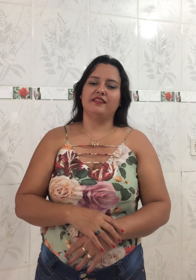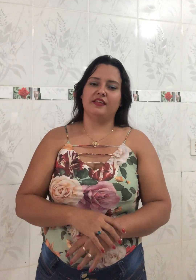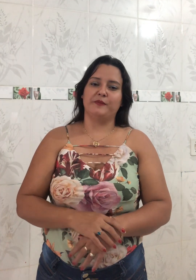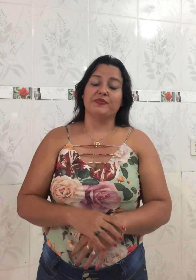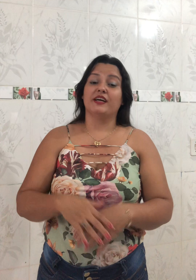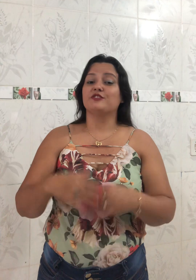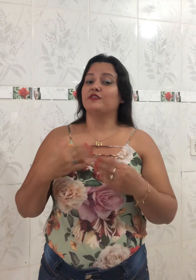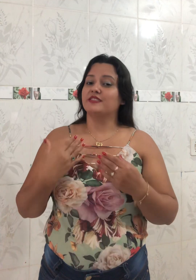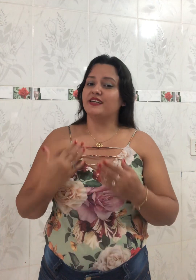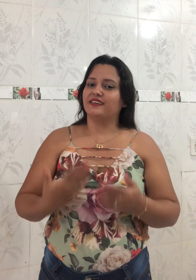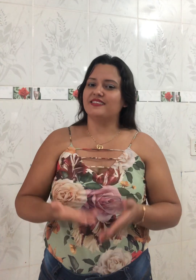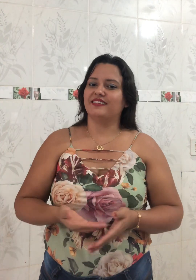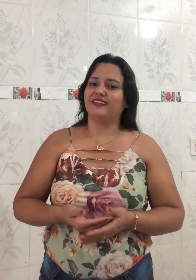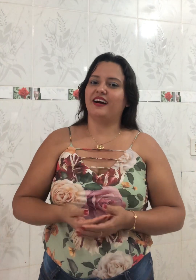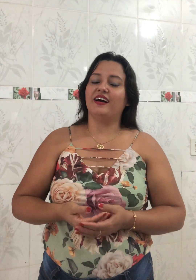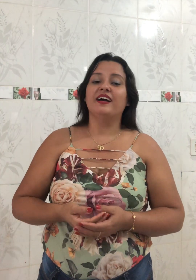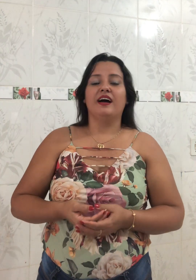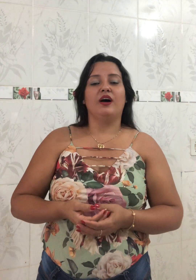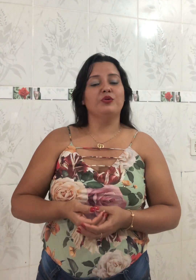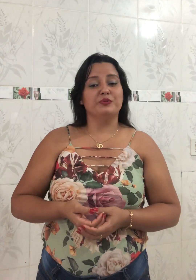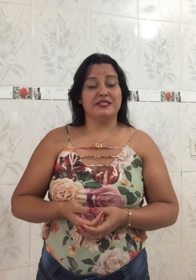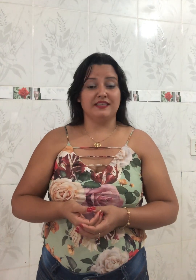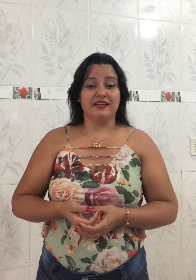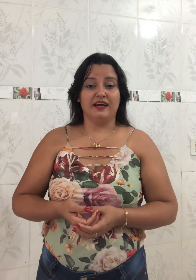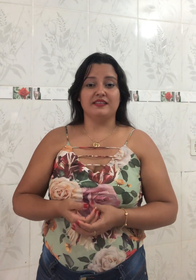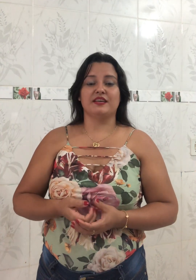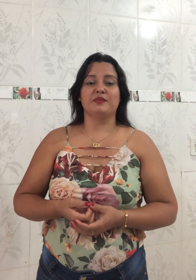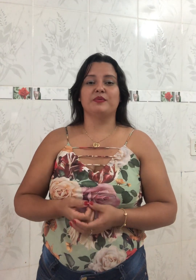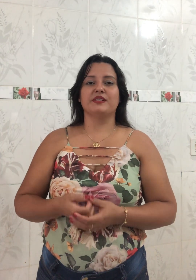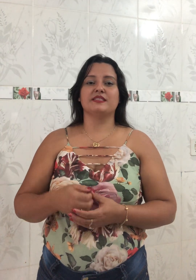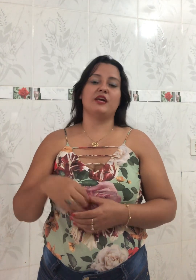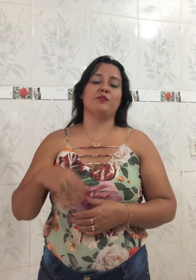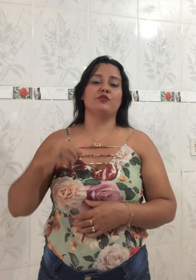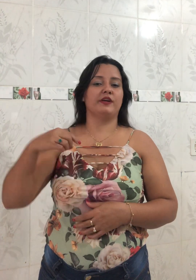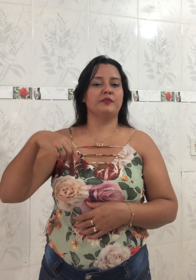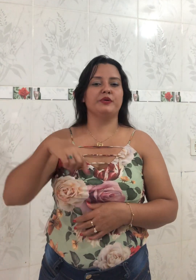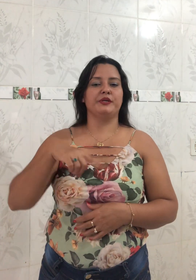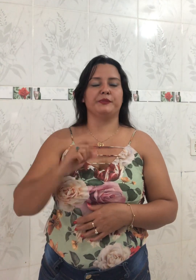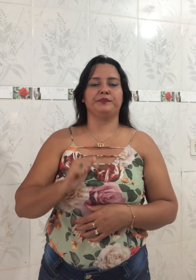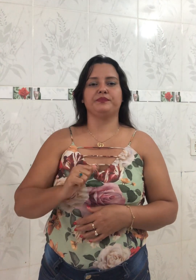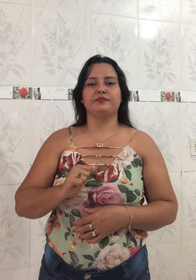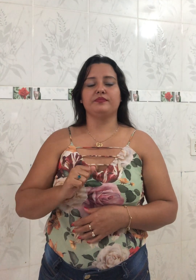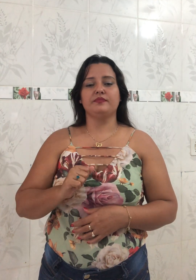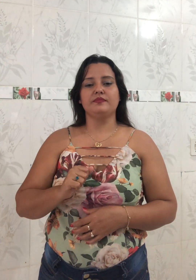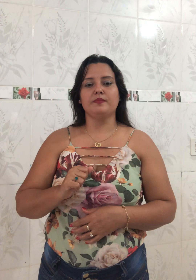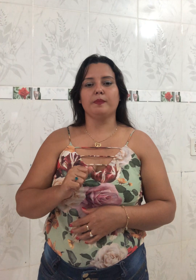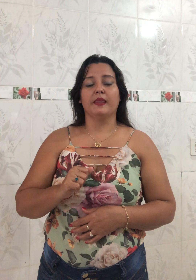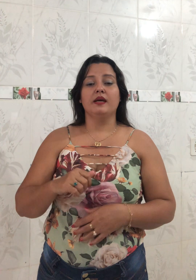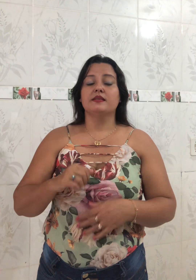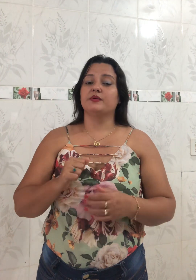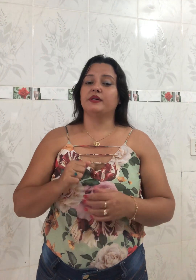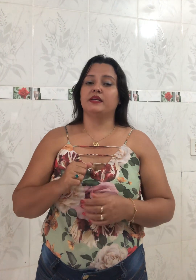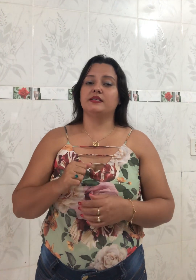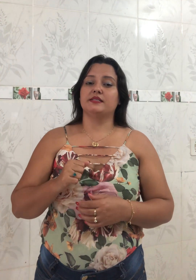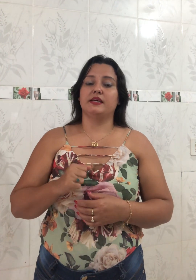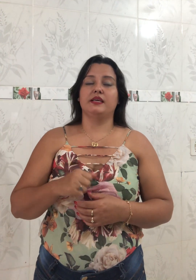entender? É só você acrescentar alguns sinais, por exemplo, o verbo ir. Se eu querer dizer